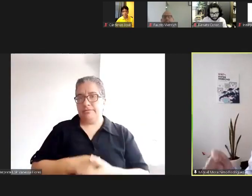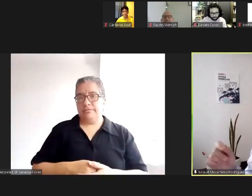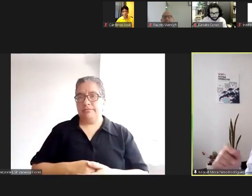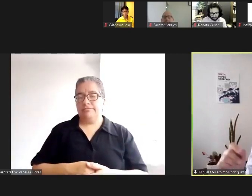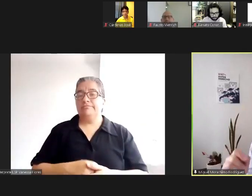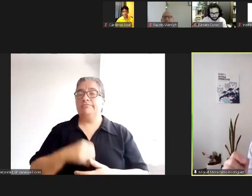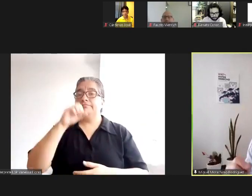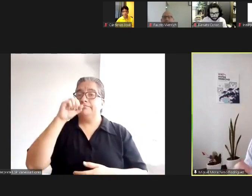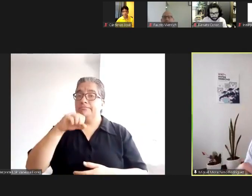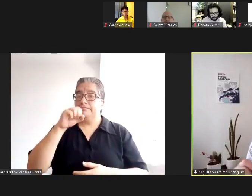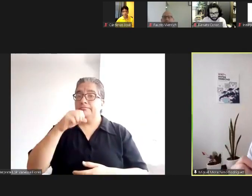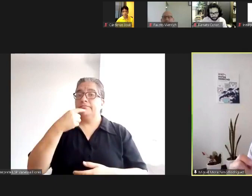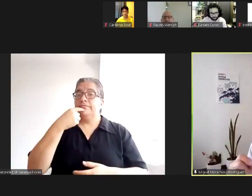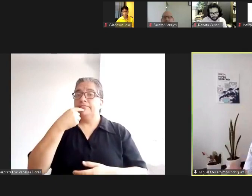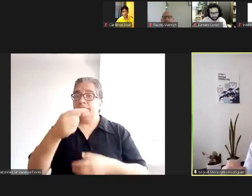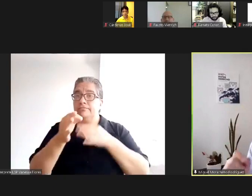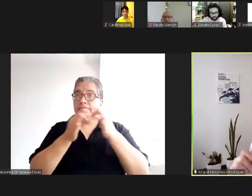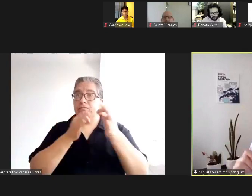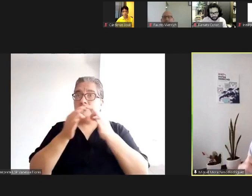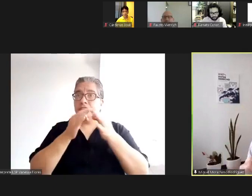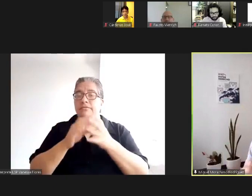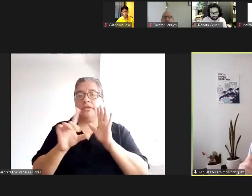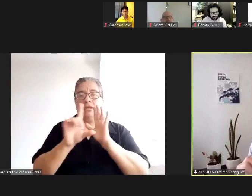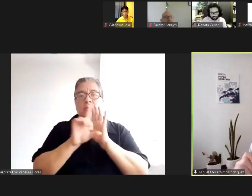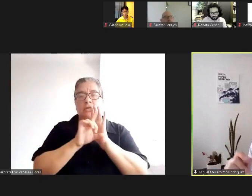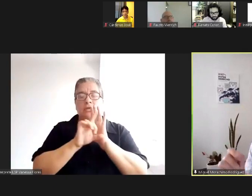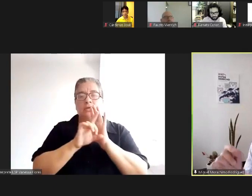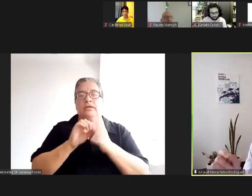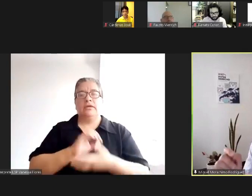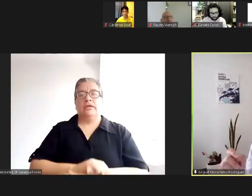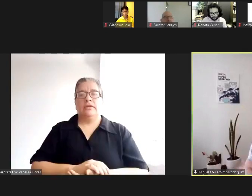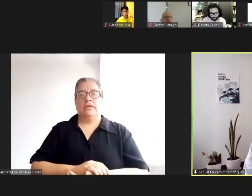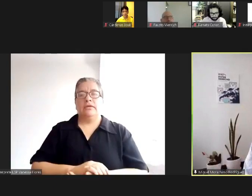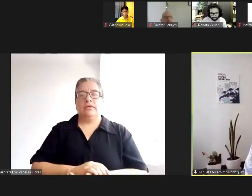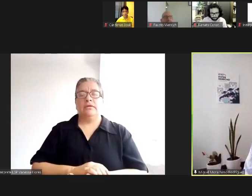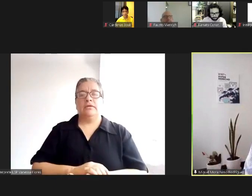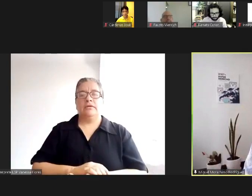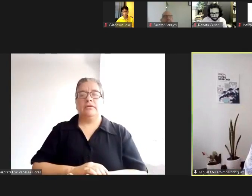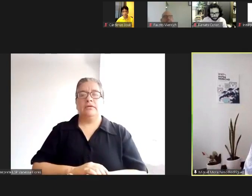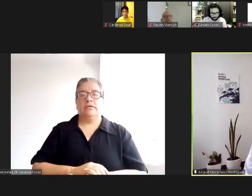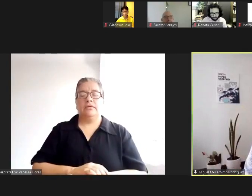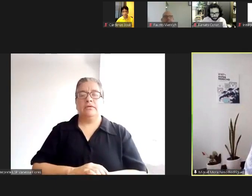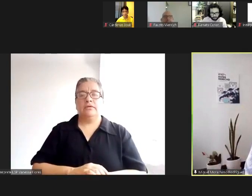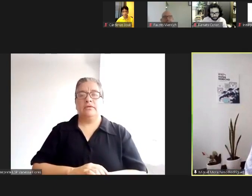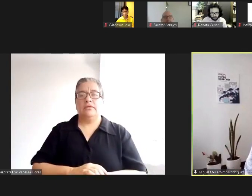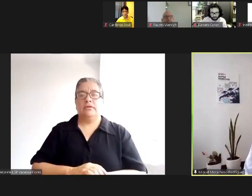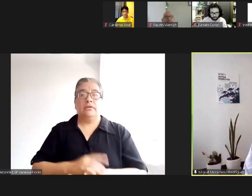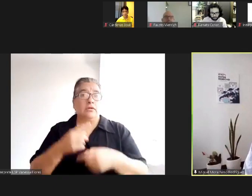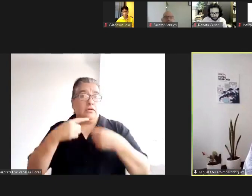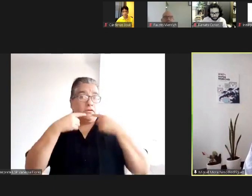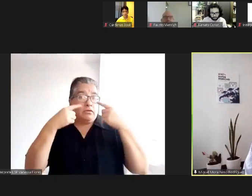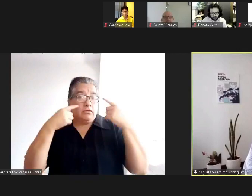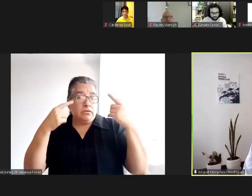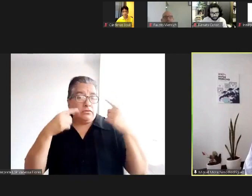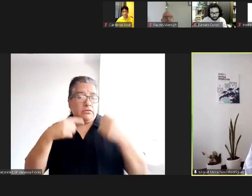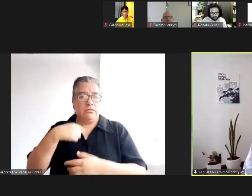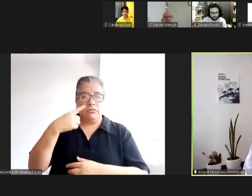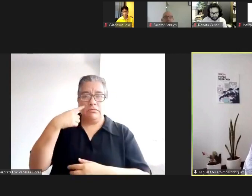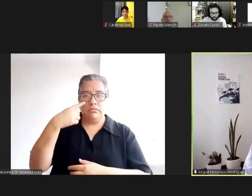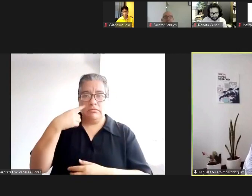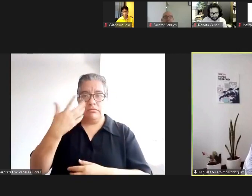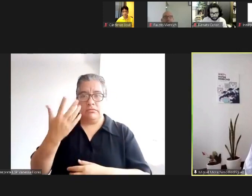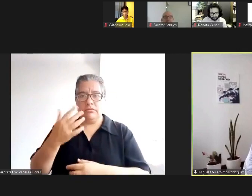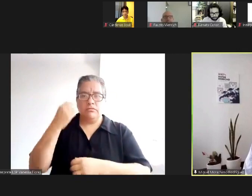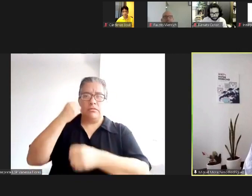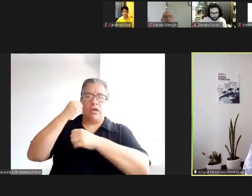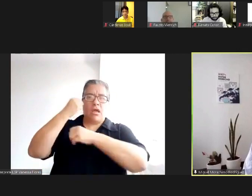exactamente lo que dice la ley, exactamente la literalidad de la ley, ¿no? Es muy famoso el caso de hace muchos